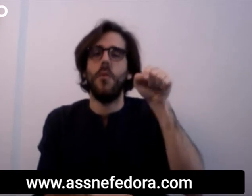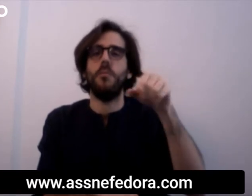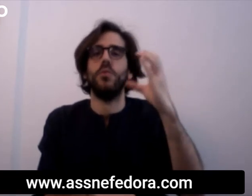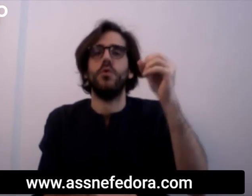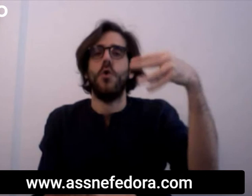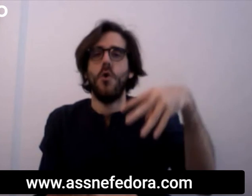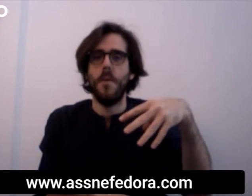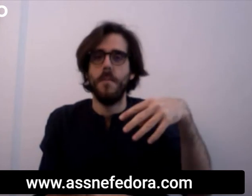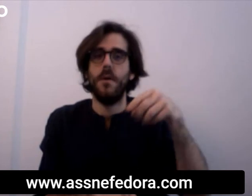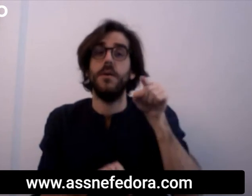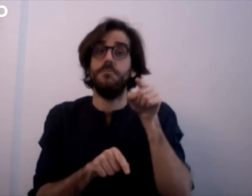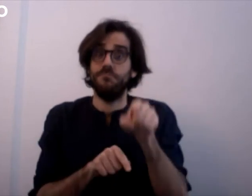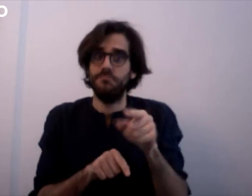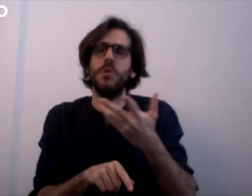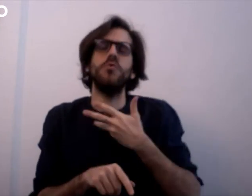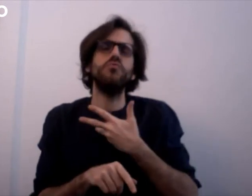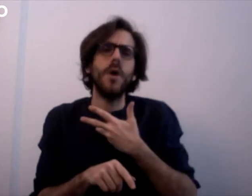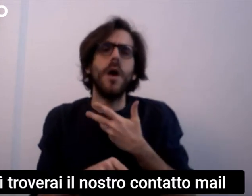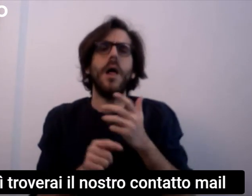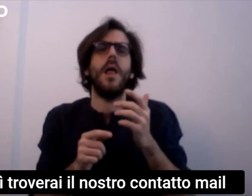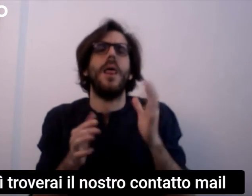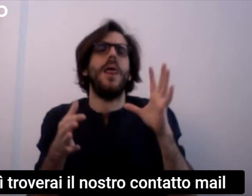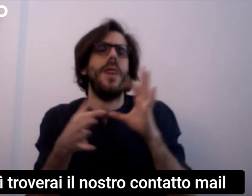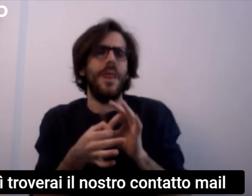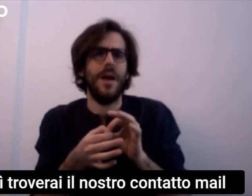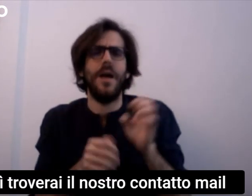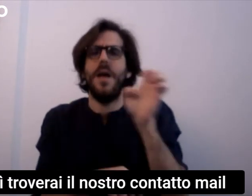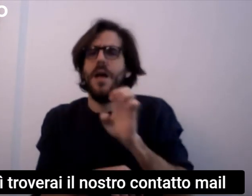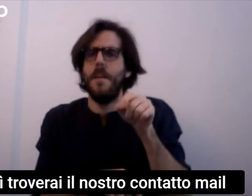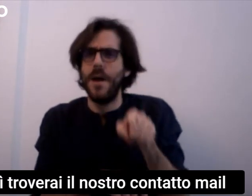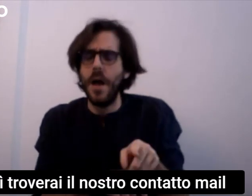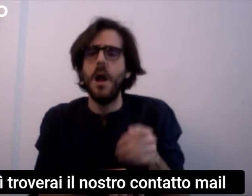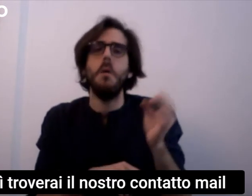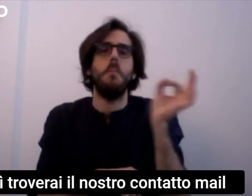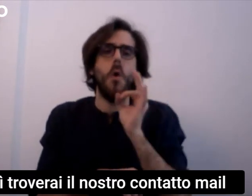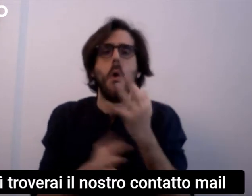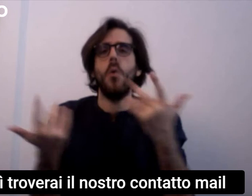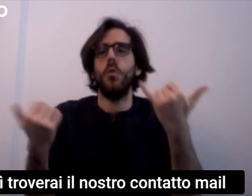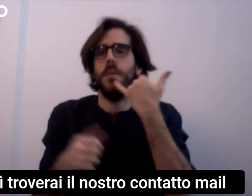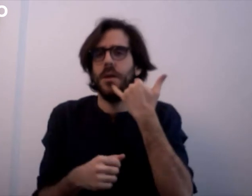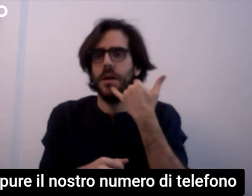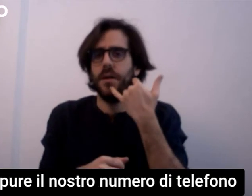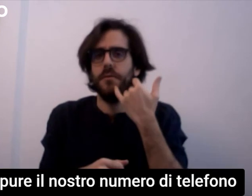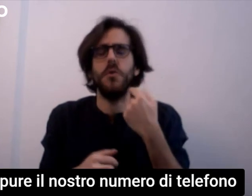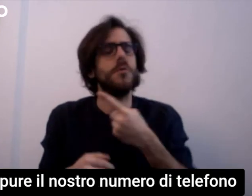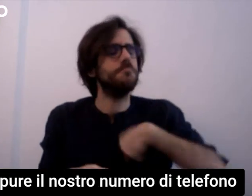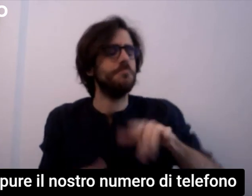www.lsi.com li troverai il nostro contatto email oppure il nostro numero di telefono